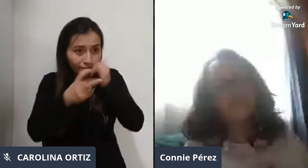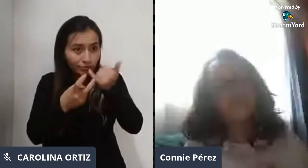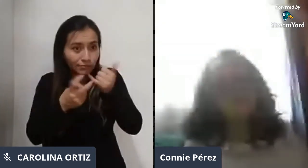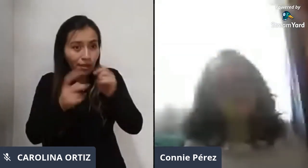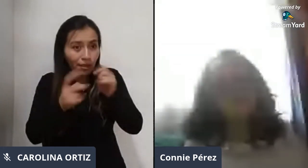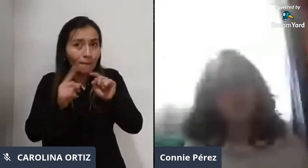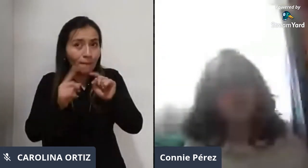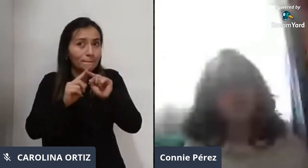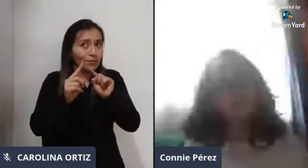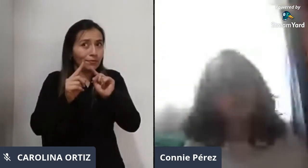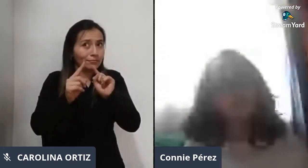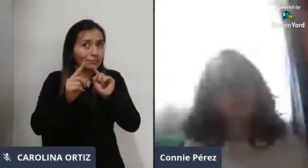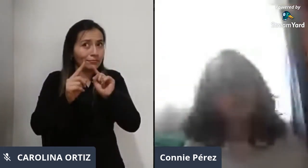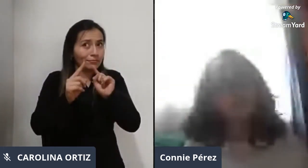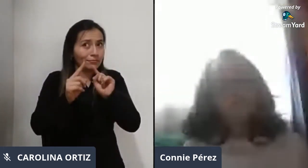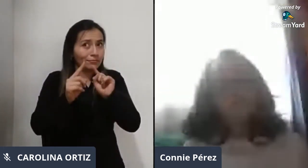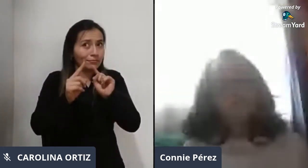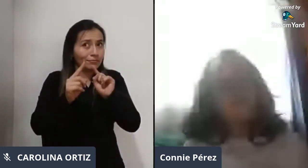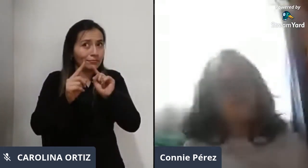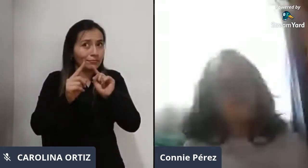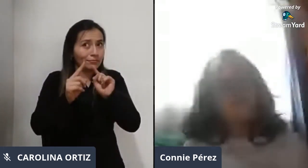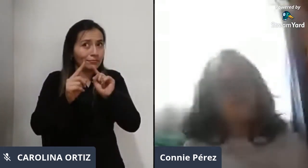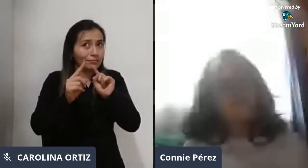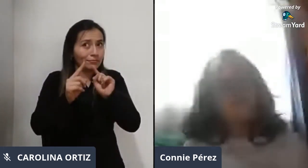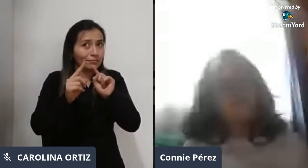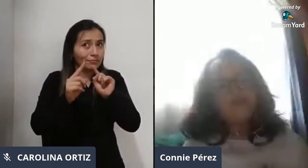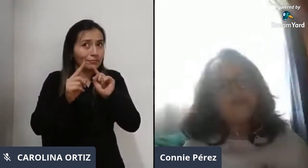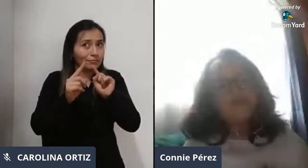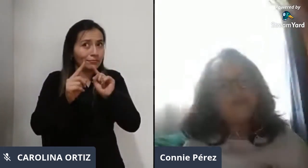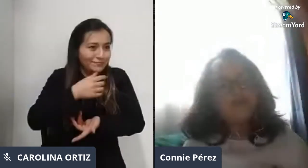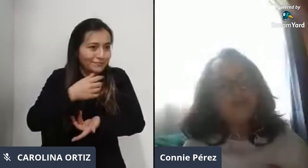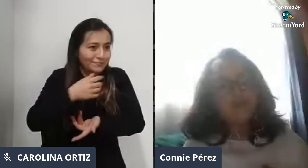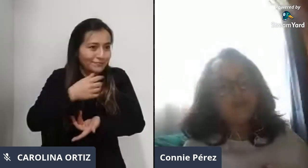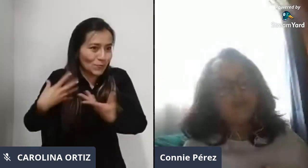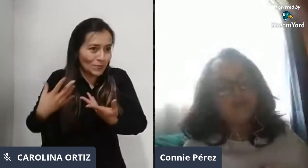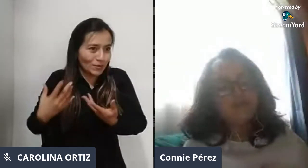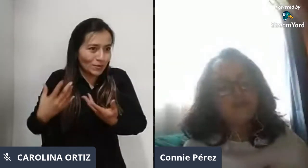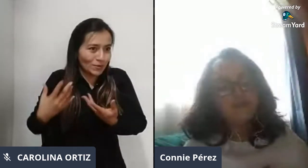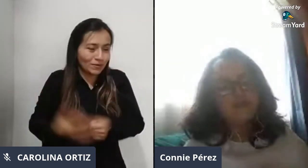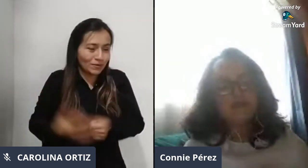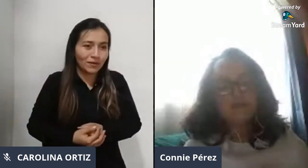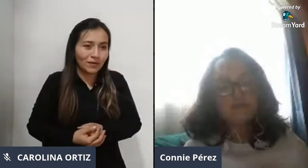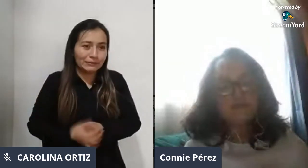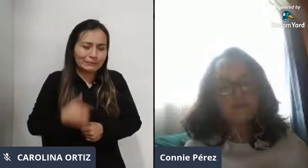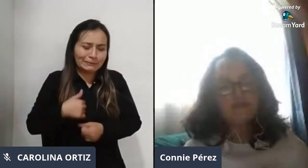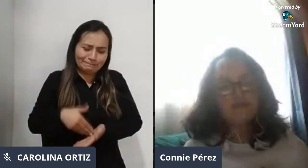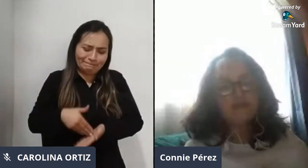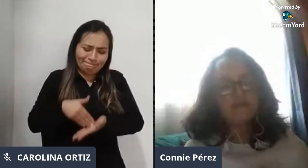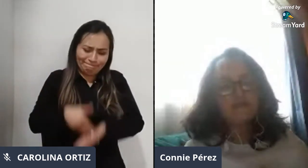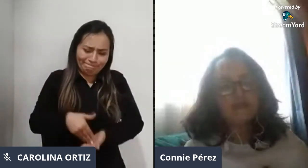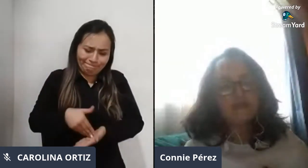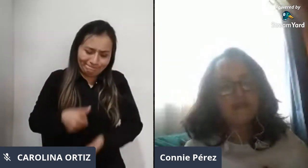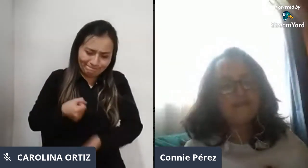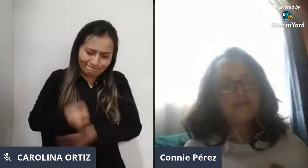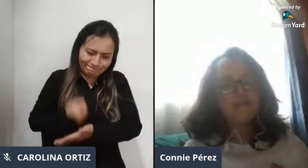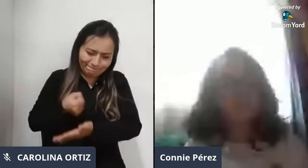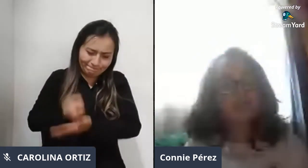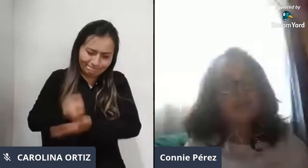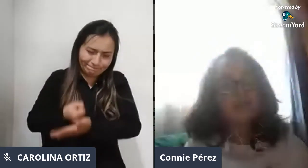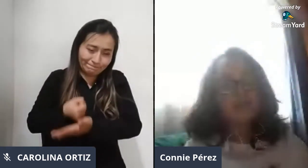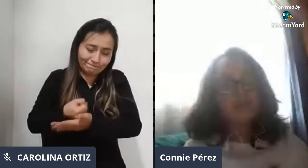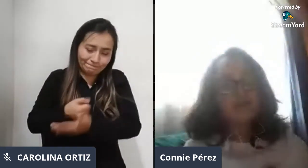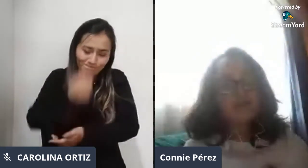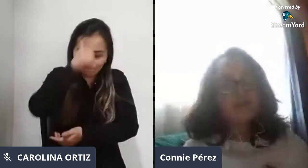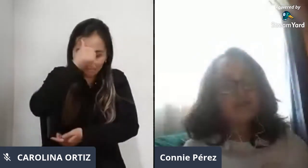recursos. He tenido que resistir desde el dolor de no